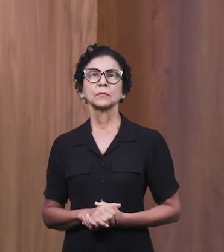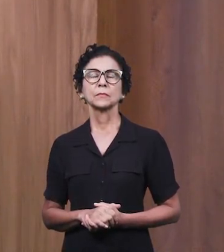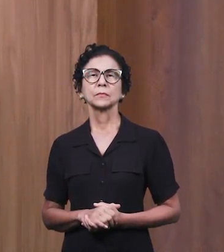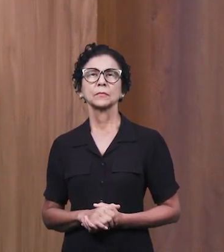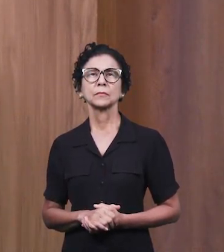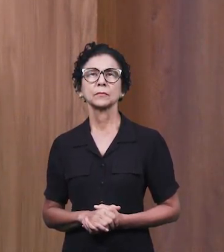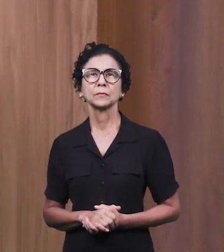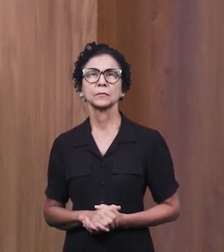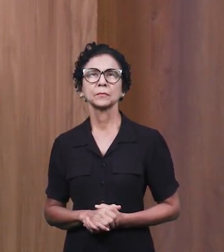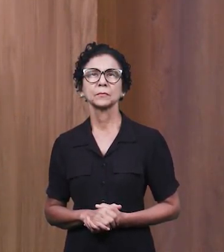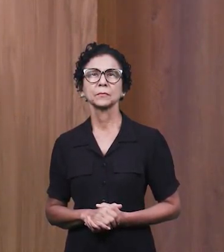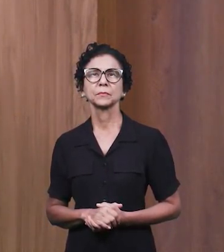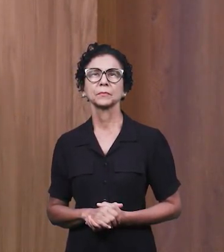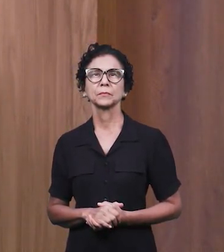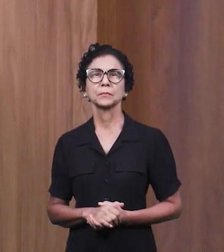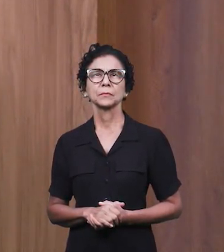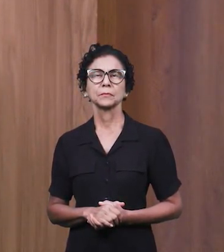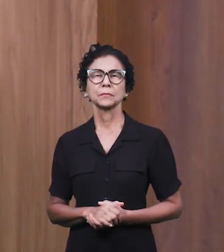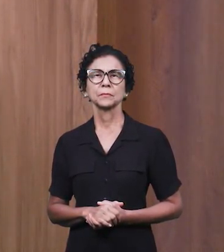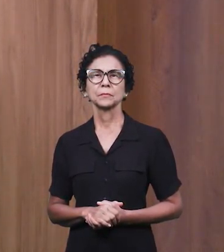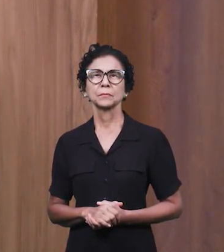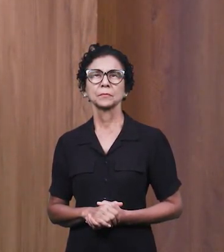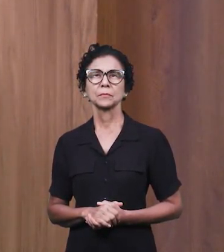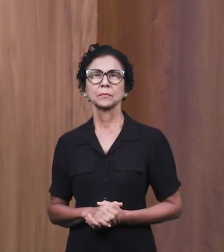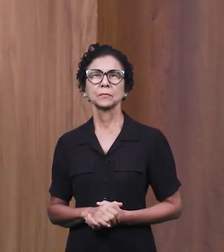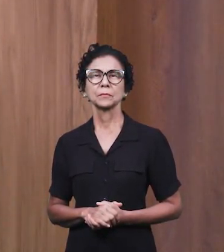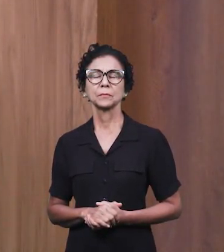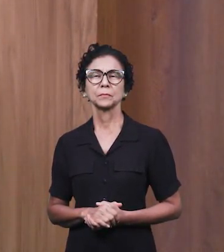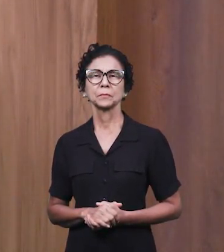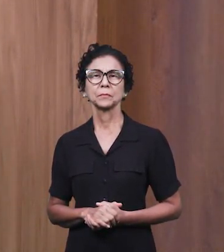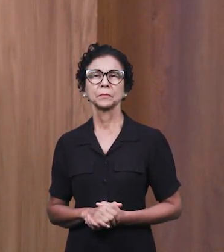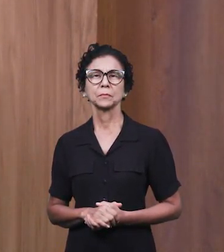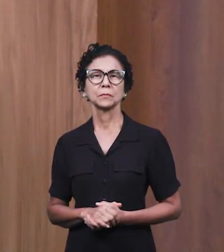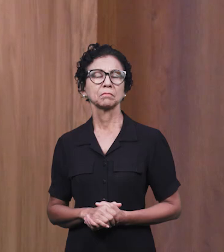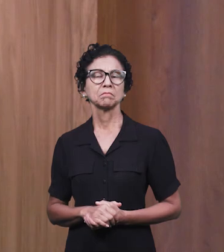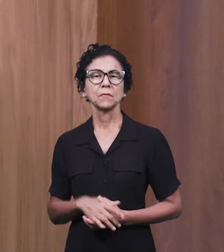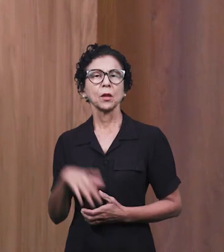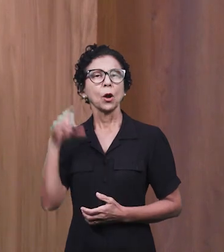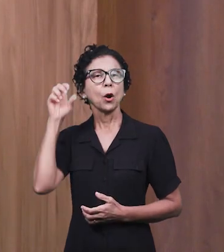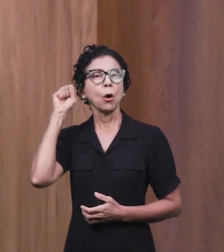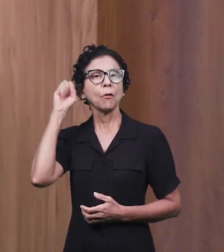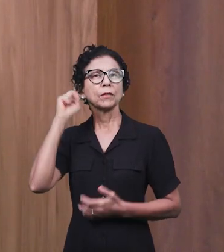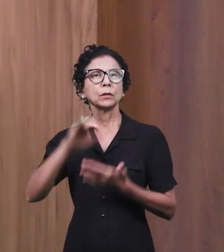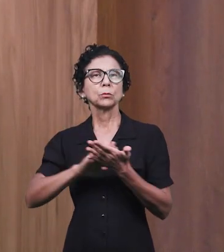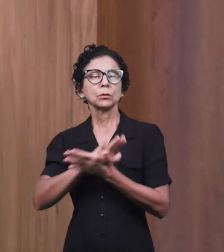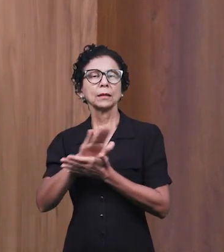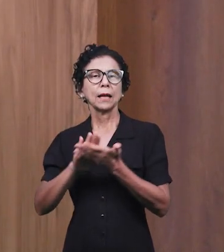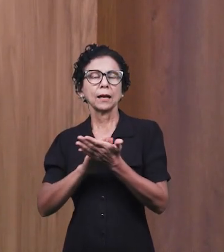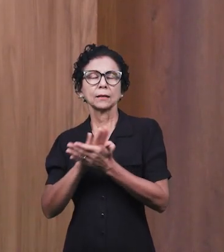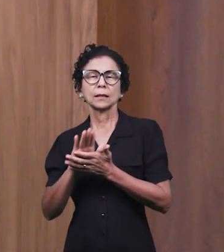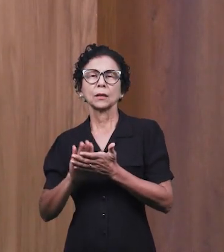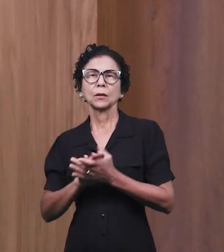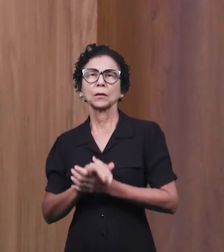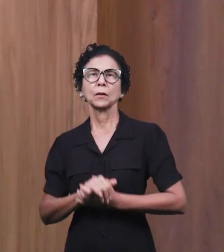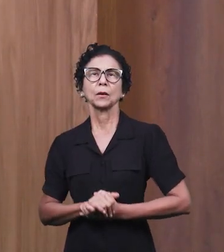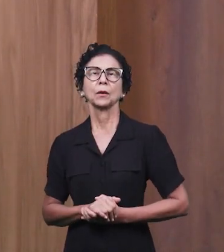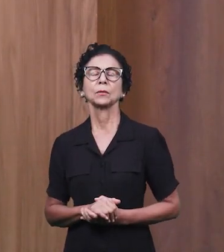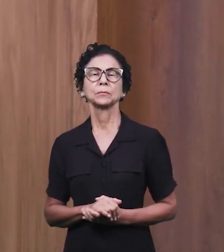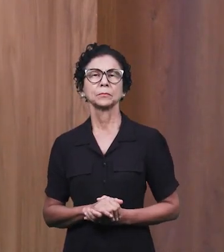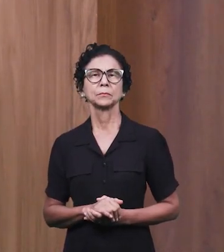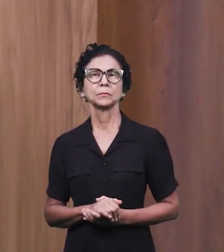tô ouvindo nada. Ó, a mão em configuração de R. E eu preciso completar com a